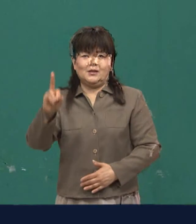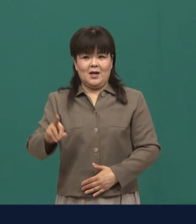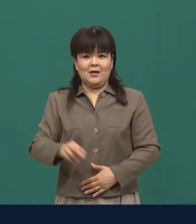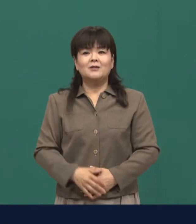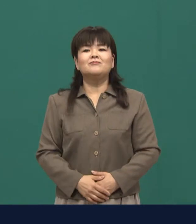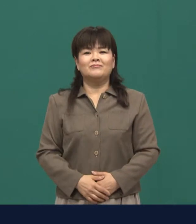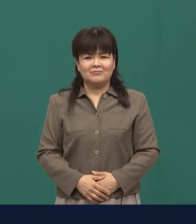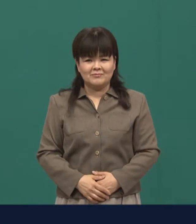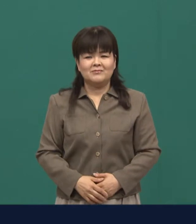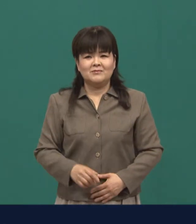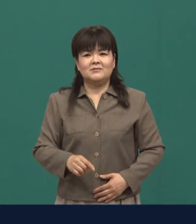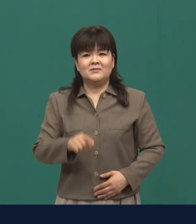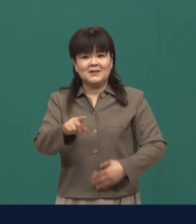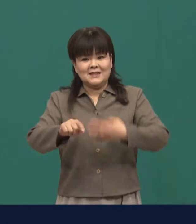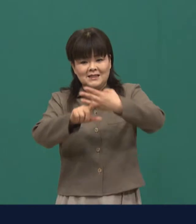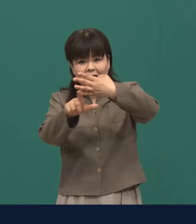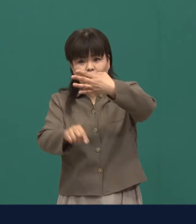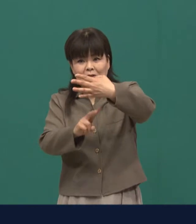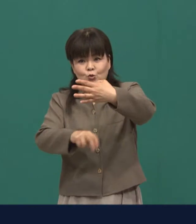ター